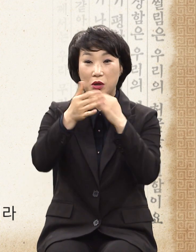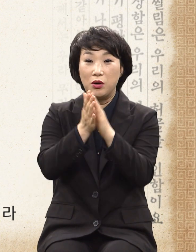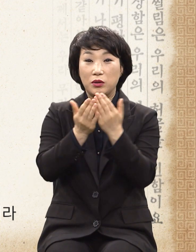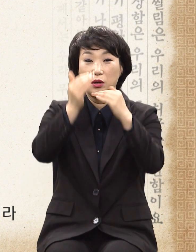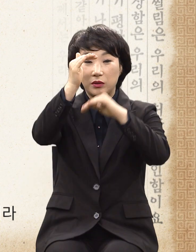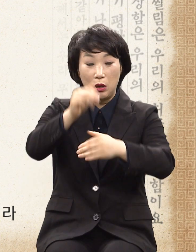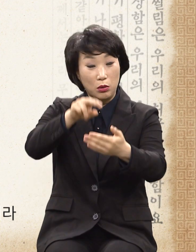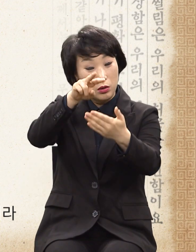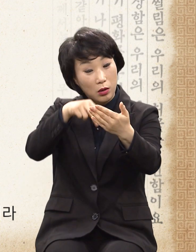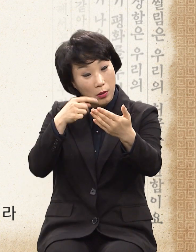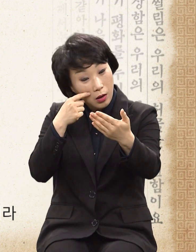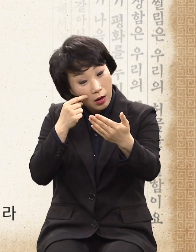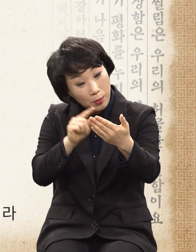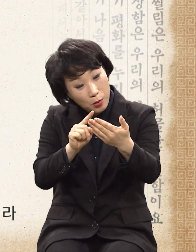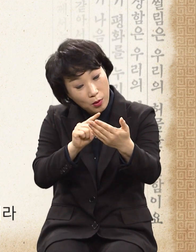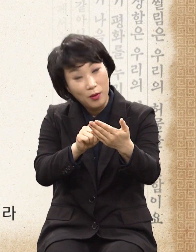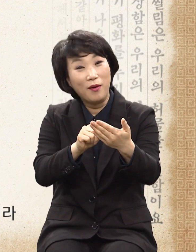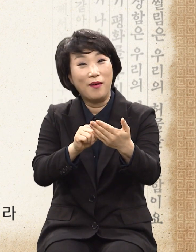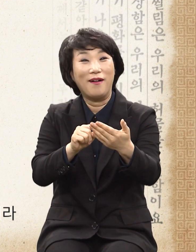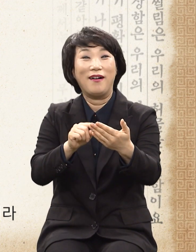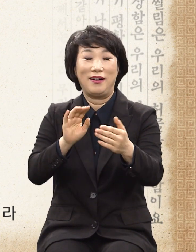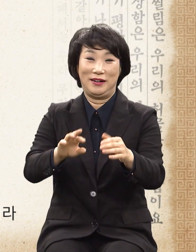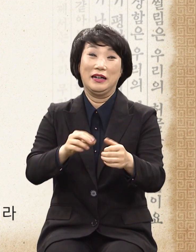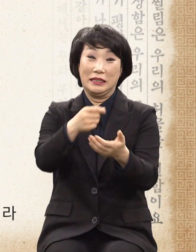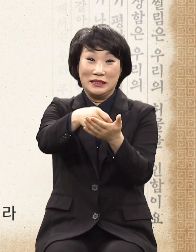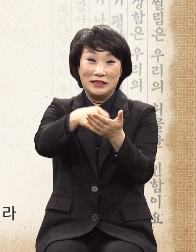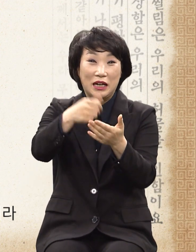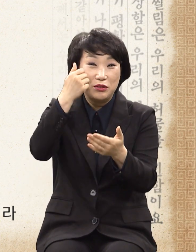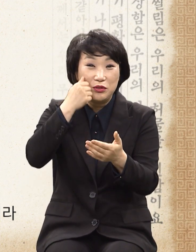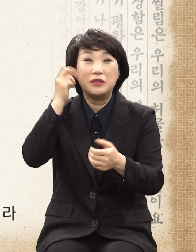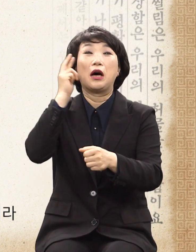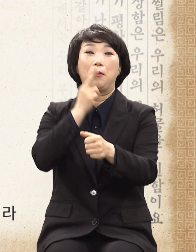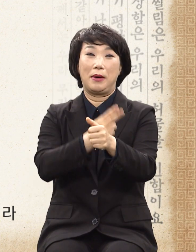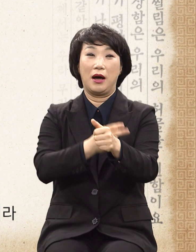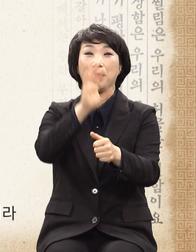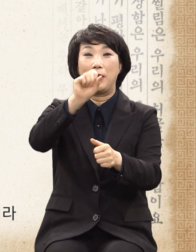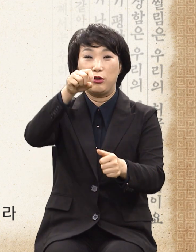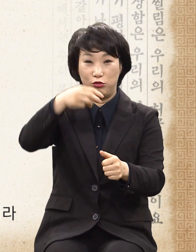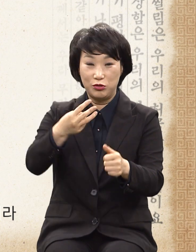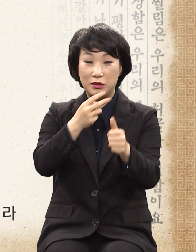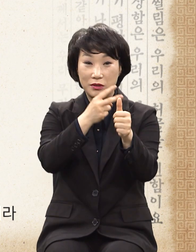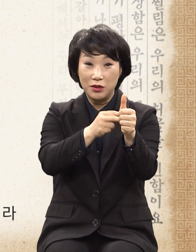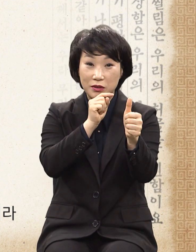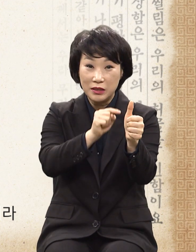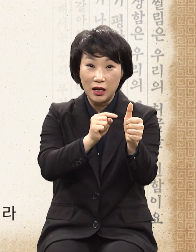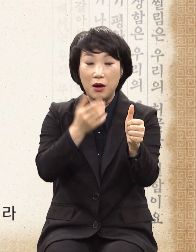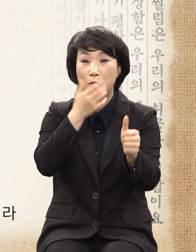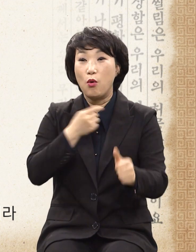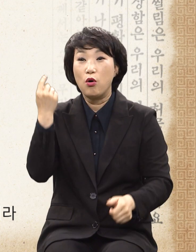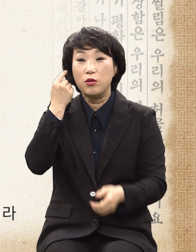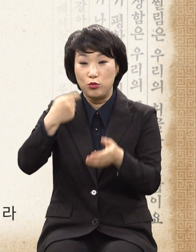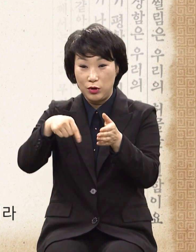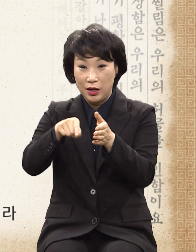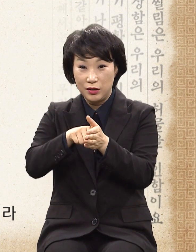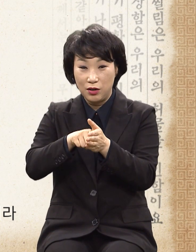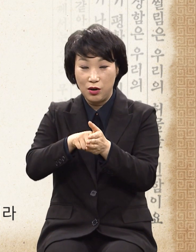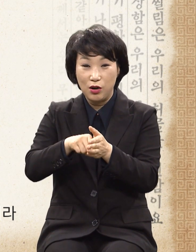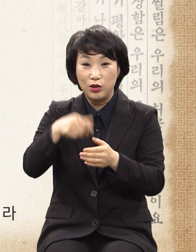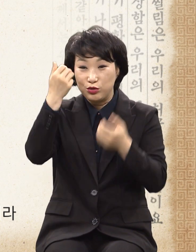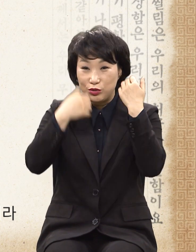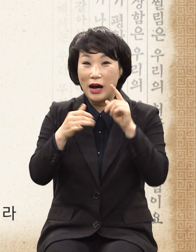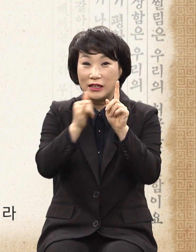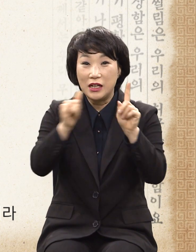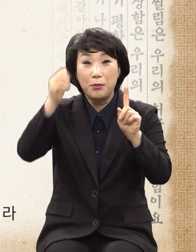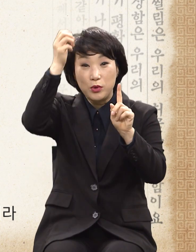때 사도 바울은 이렇게 복음을 위해서 한 영혼이라도